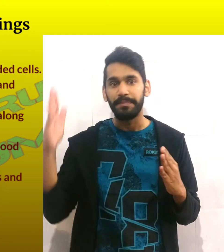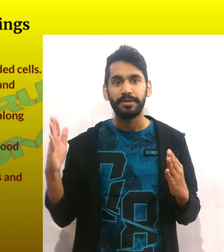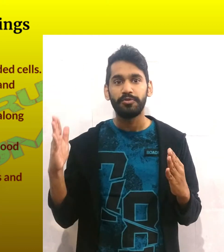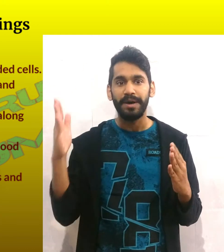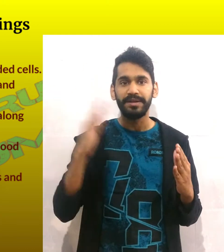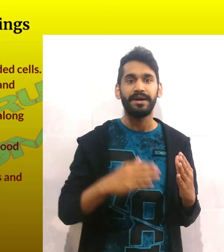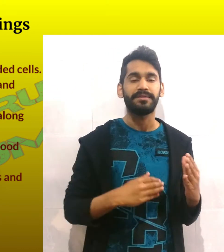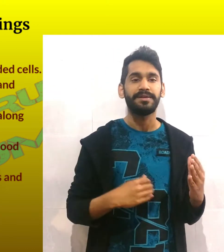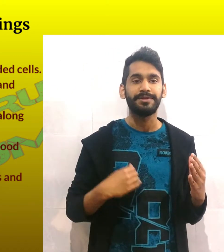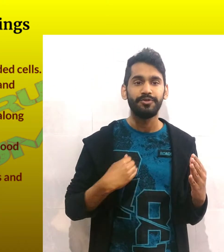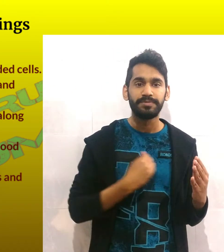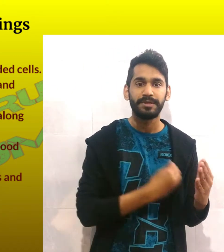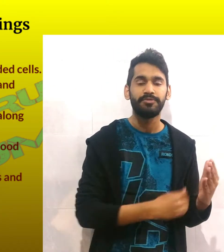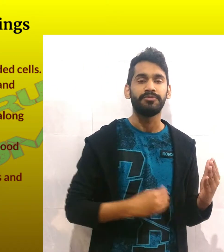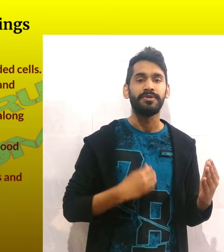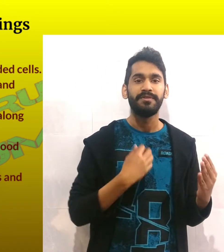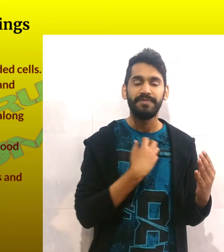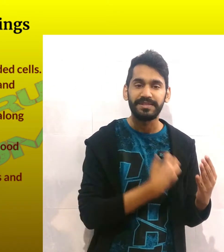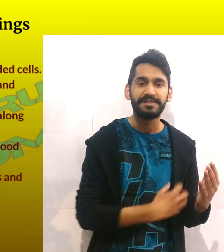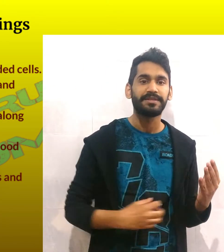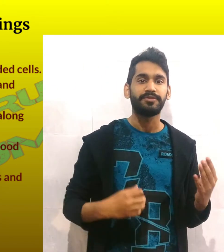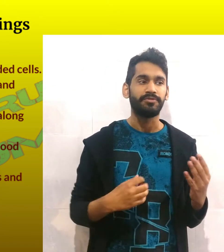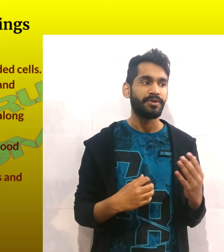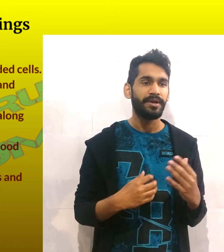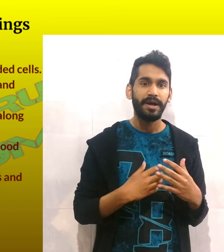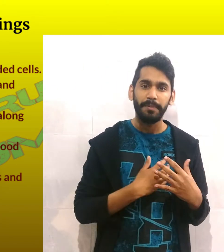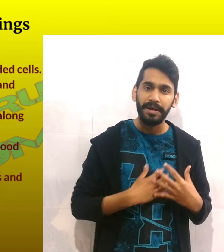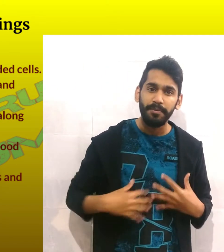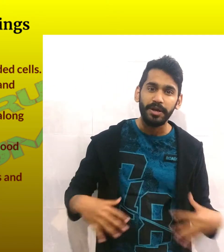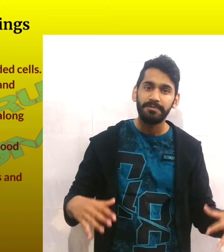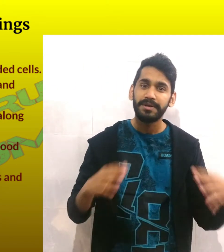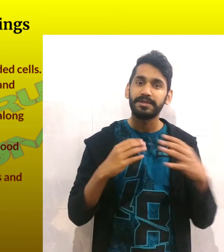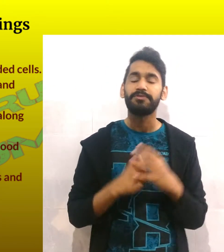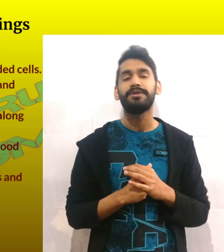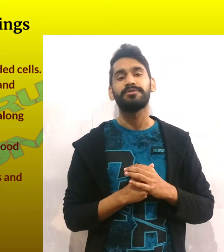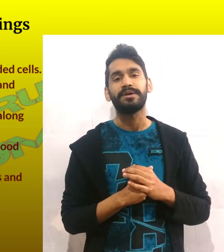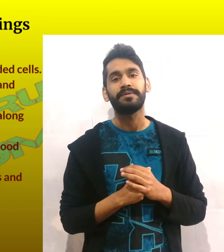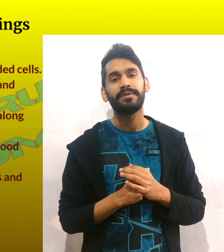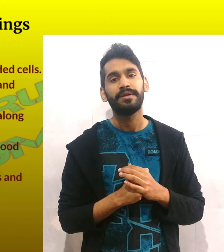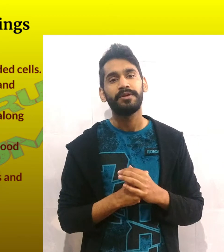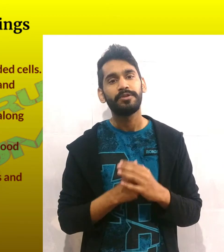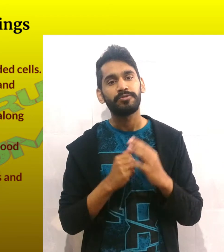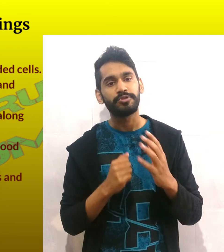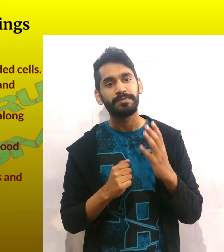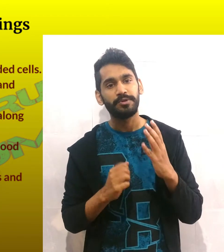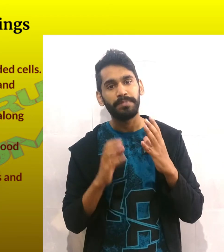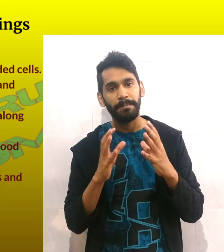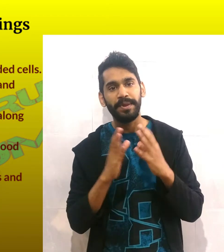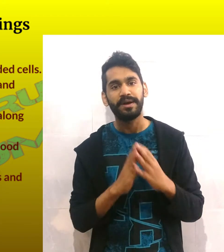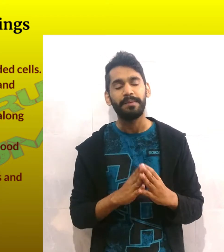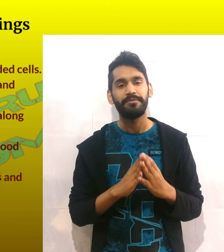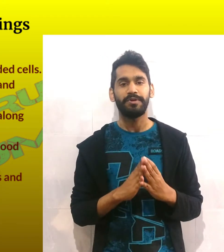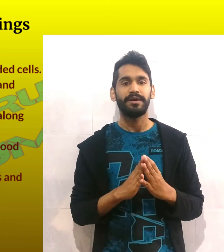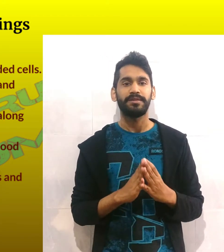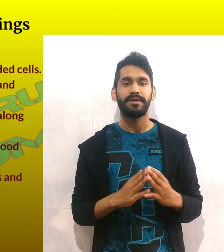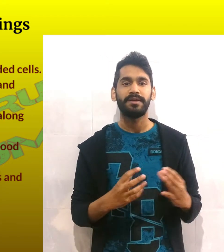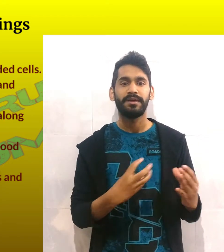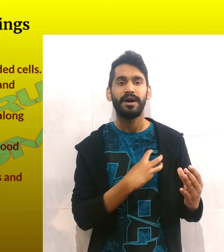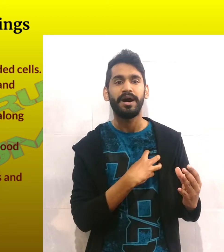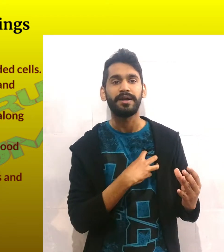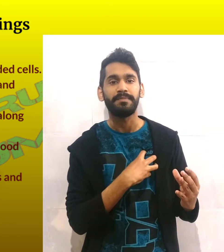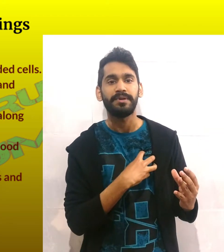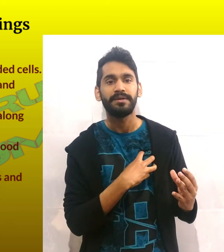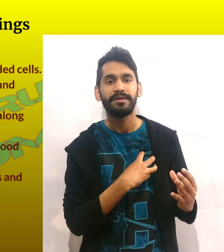घर में पाइप के थ्रू पानी आता है, ऐसे ट्यूब्स के थ्रू, वेसल्स के थ्रू हमारी बॉडी में ब्लड सर्कुलेट होता है। तो उसमें जो पंपिंग का काम है वो क्या करता